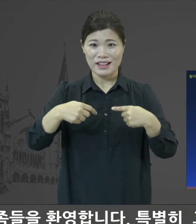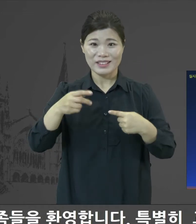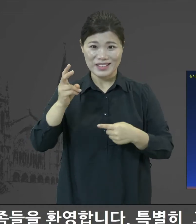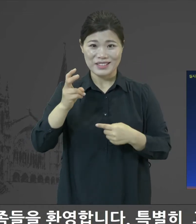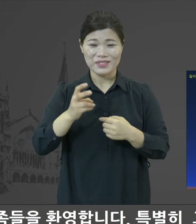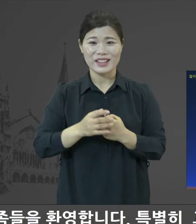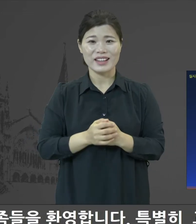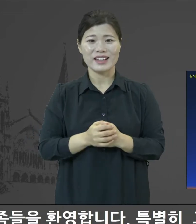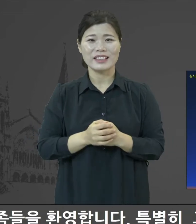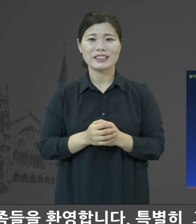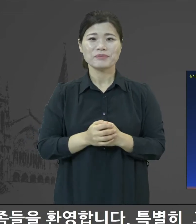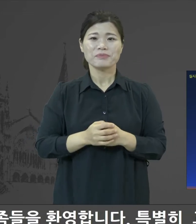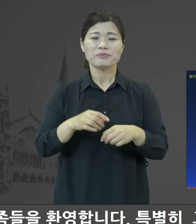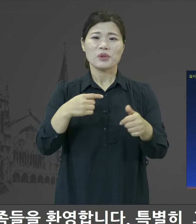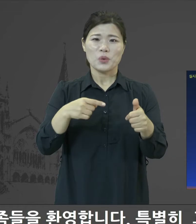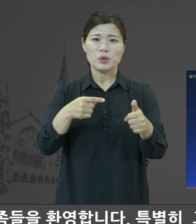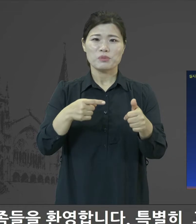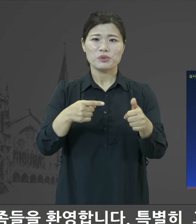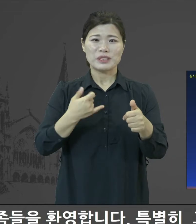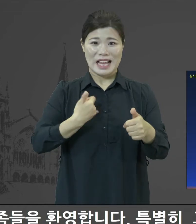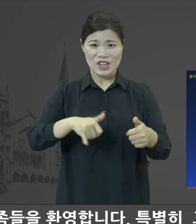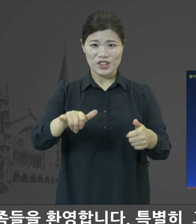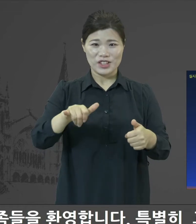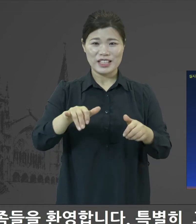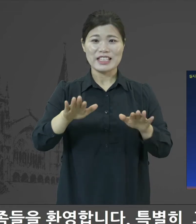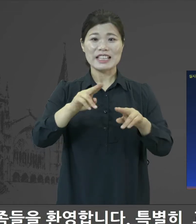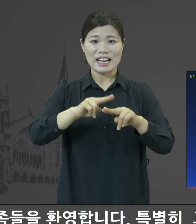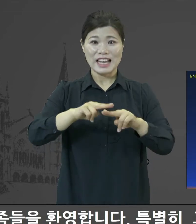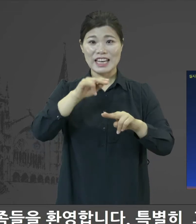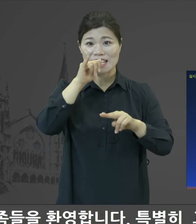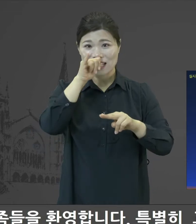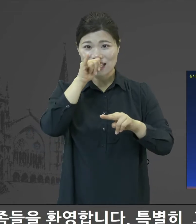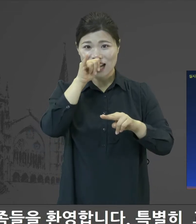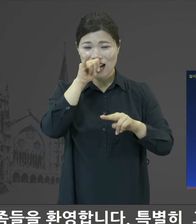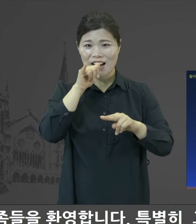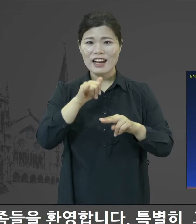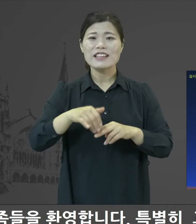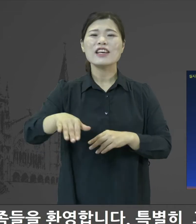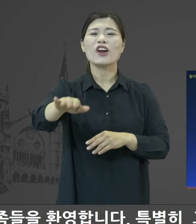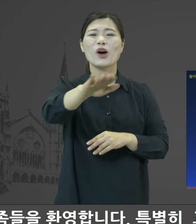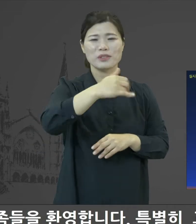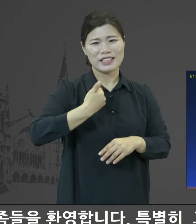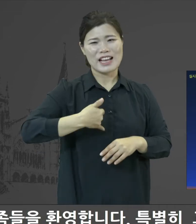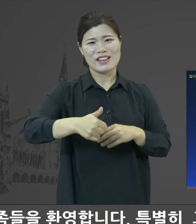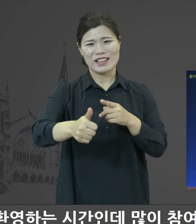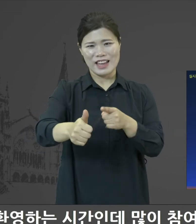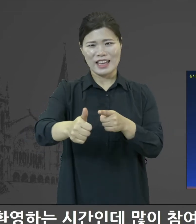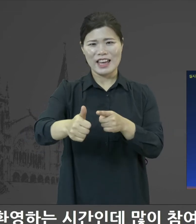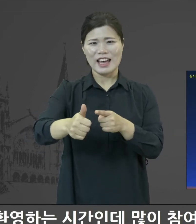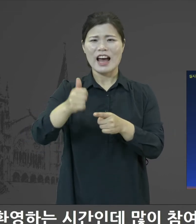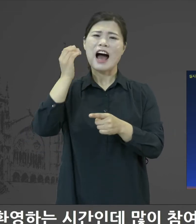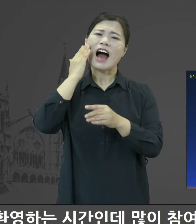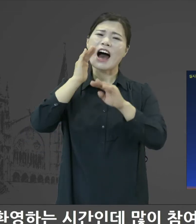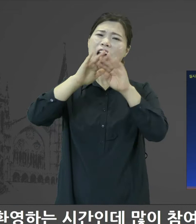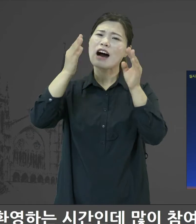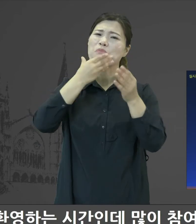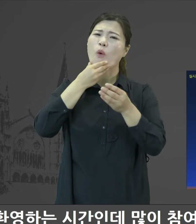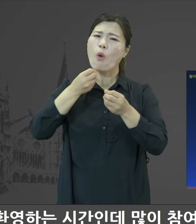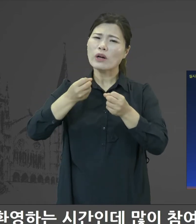같습니다. 우리 교육부 소속 자녀들, 이 자리에 있는 분들, 우리 주님께서 여러분에게 천복을 듬뿍 내려주실